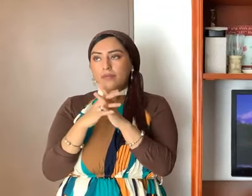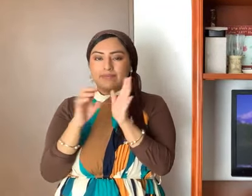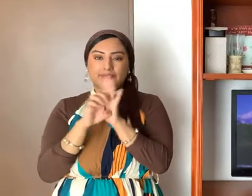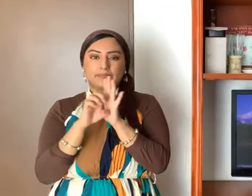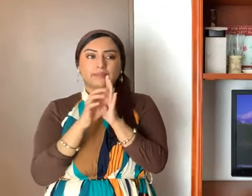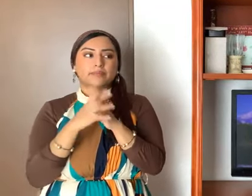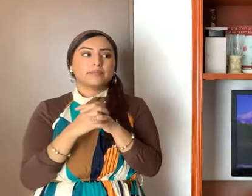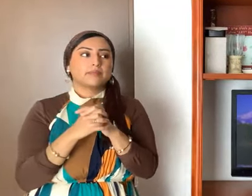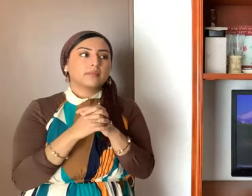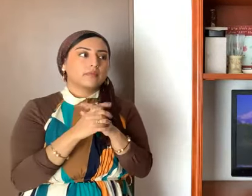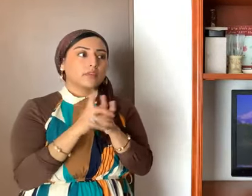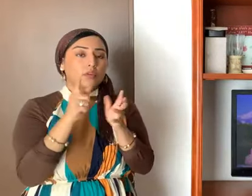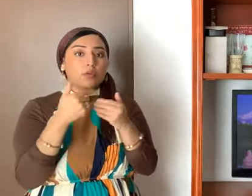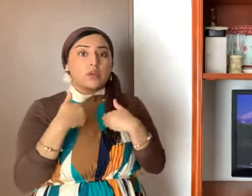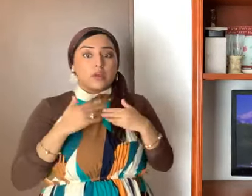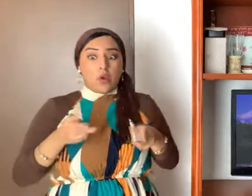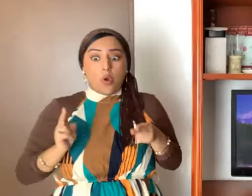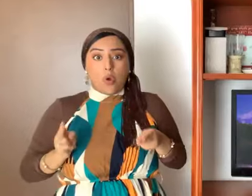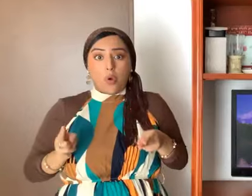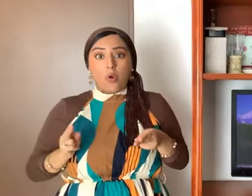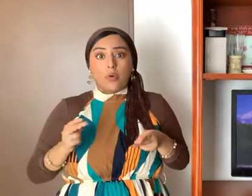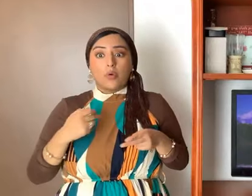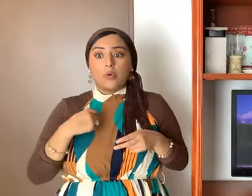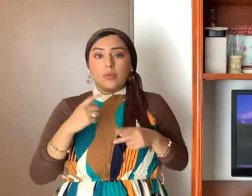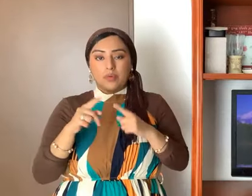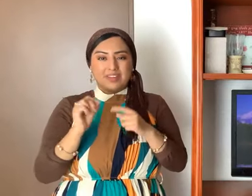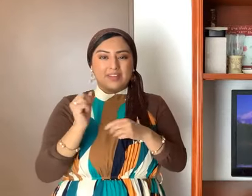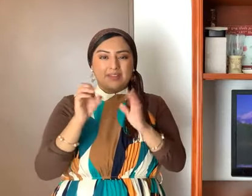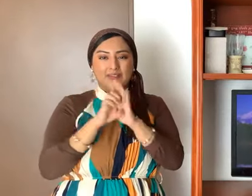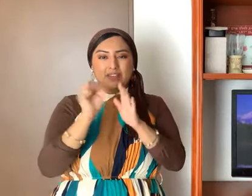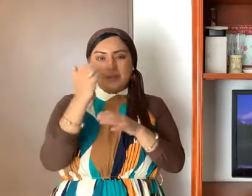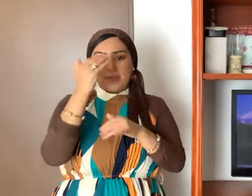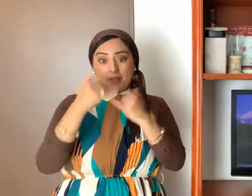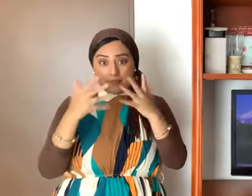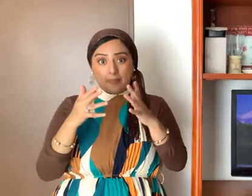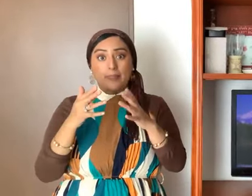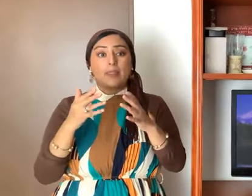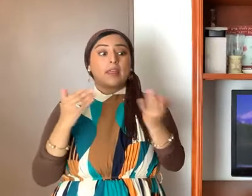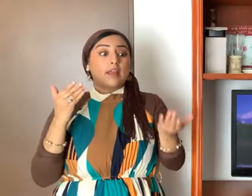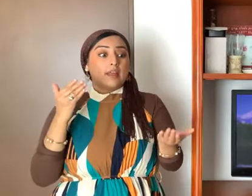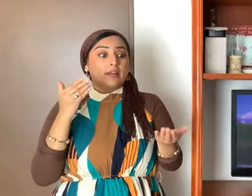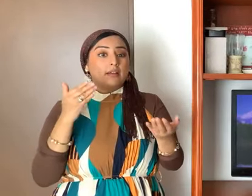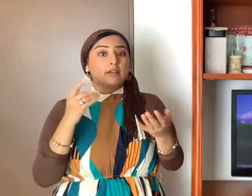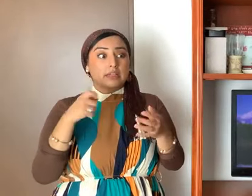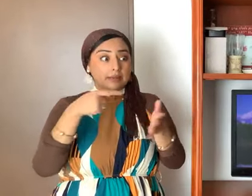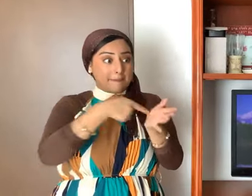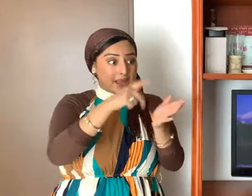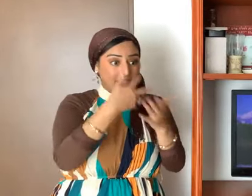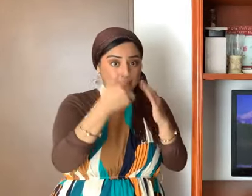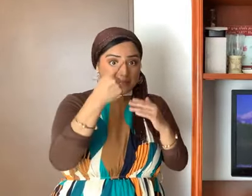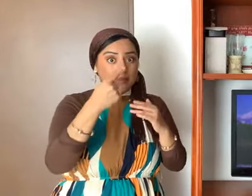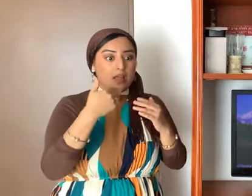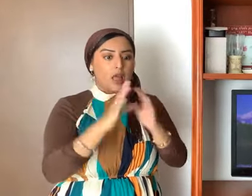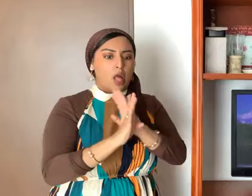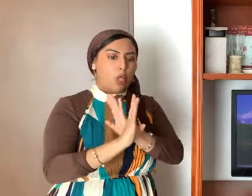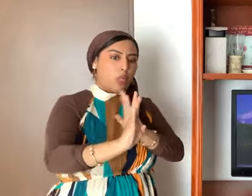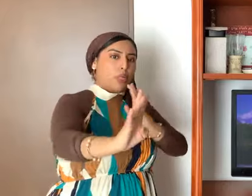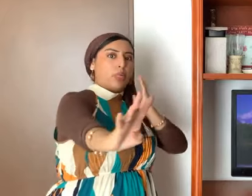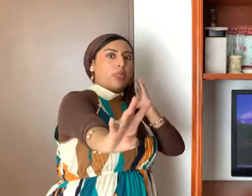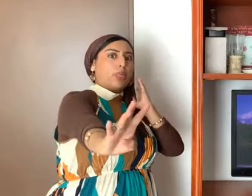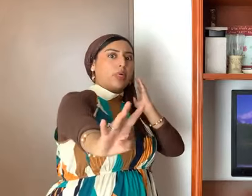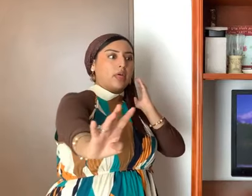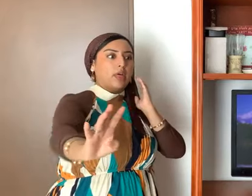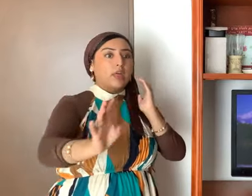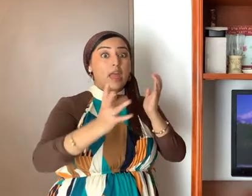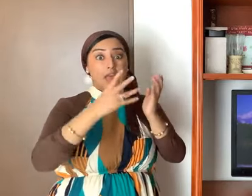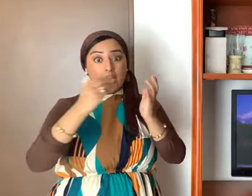tú quieres. Llevas prisa, necesitas hacer fuera de Shabbat una compra. Llegas a la caja a pagar y hay una fila muy larga